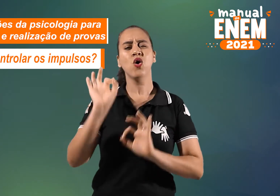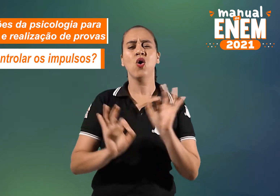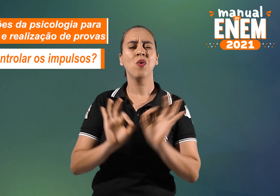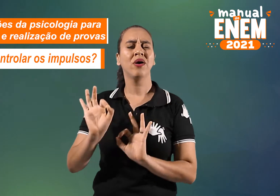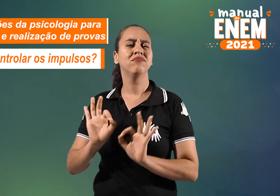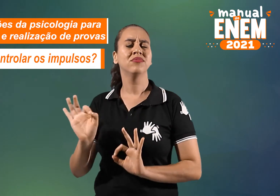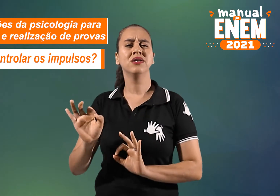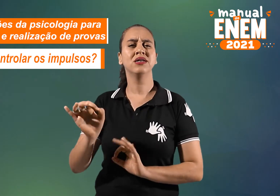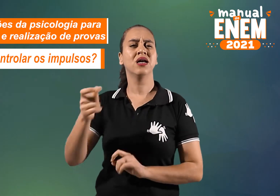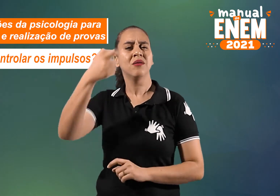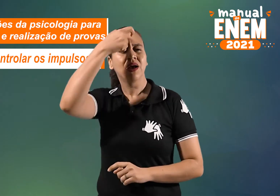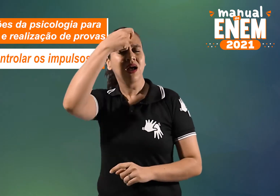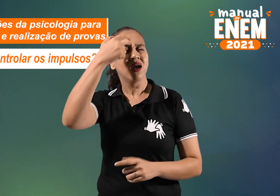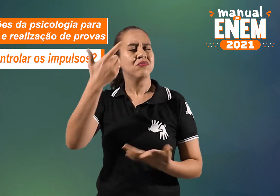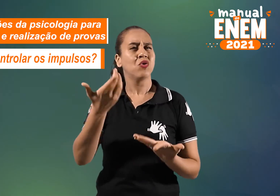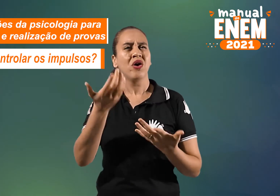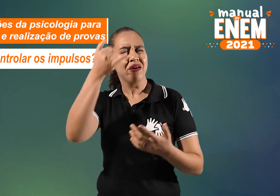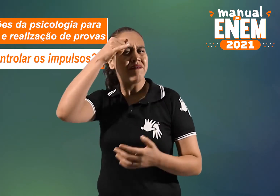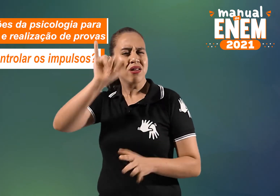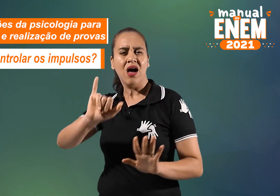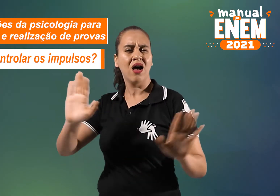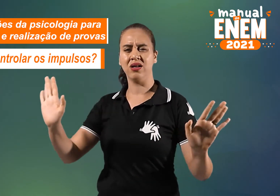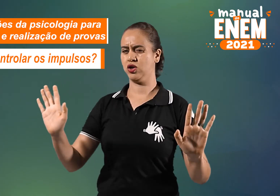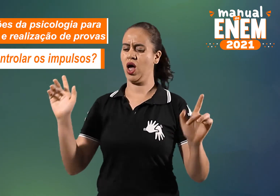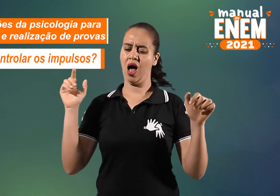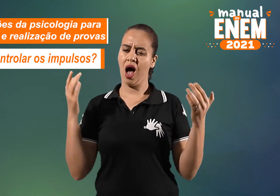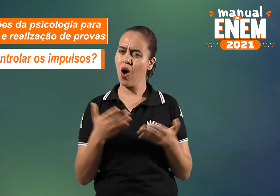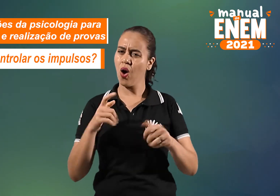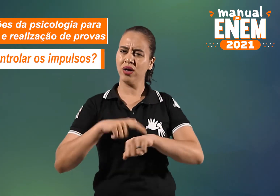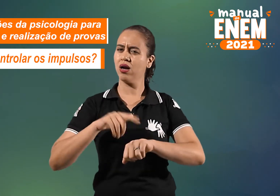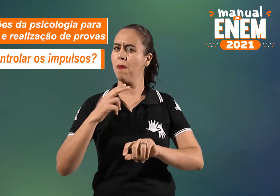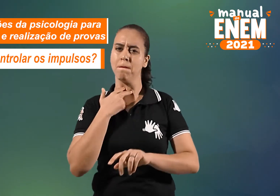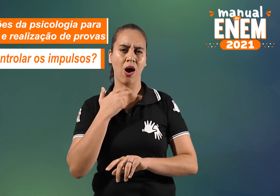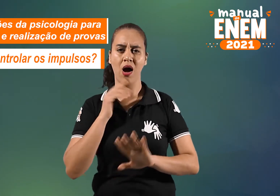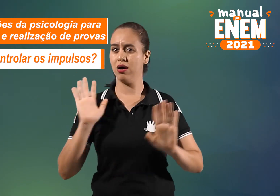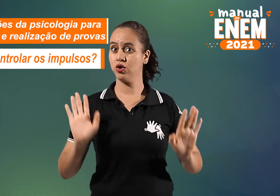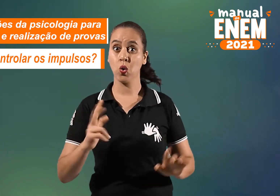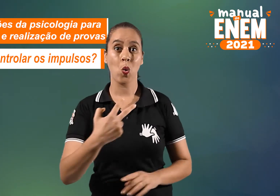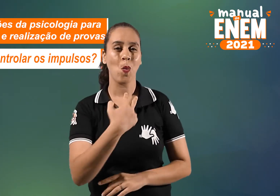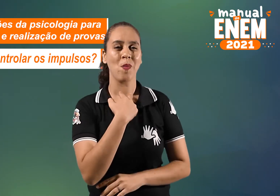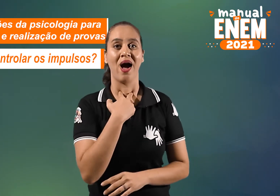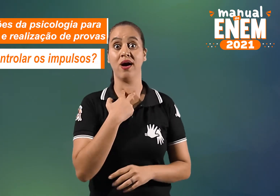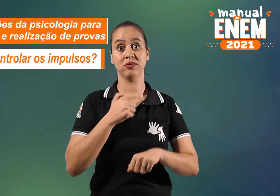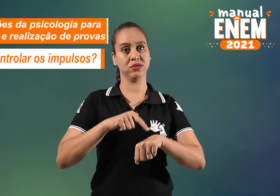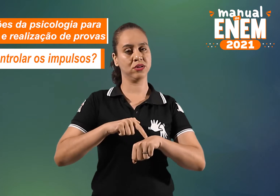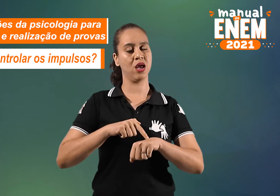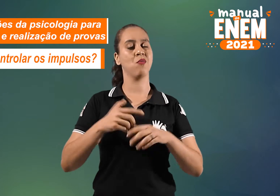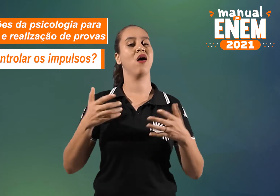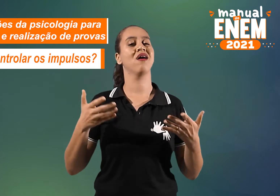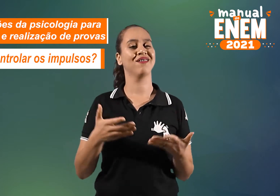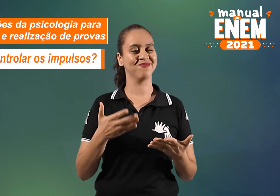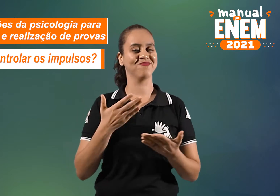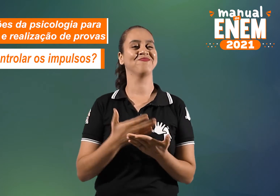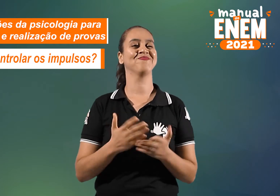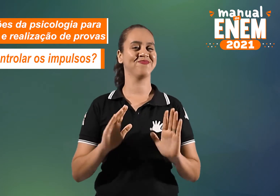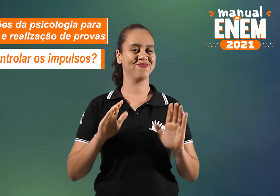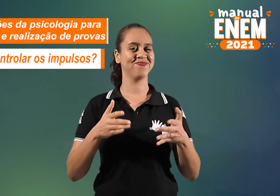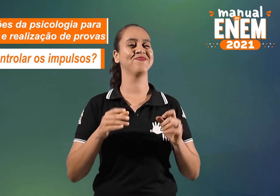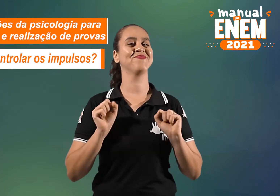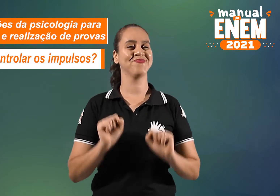exemplo, aquele pensamento do não posso fazer isso agora, pois é o meu horário de estudo. Isso pode esperar, eu tenho uma meta a